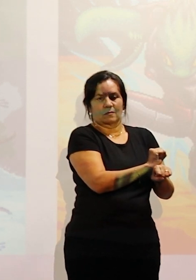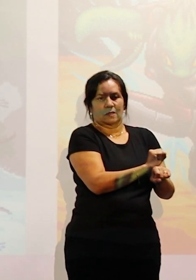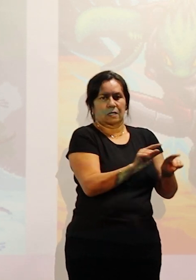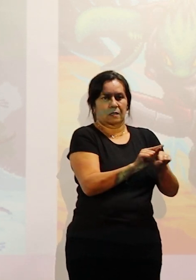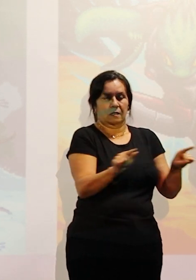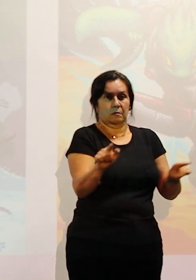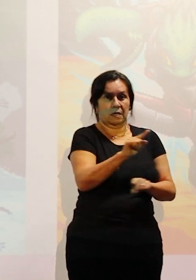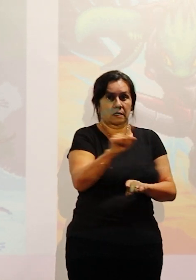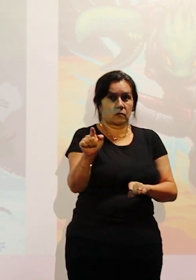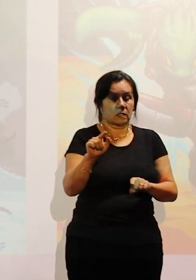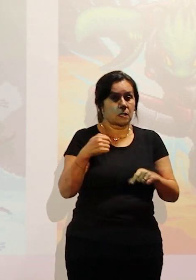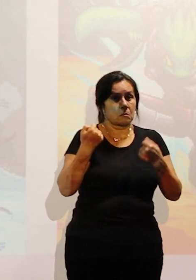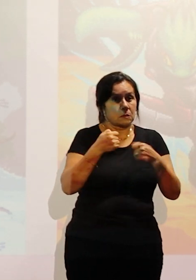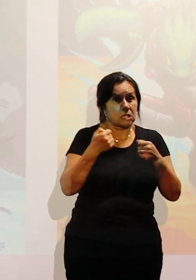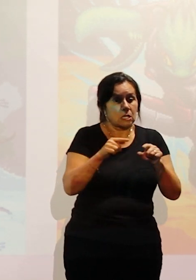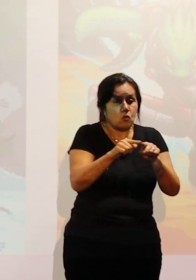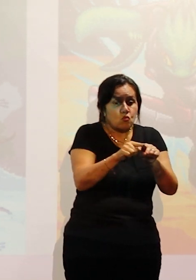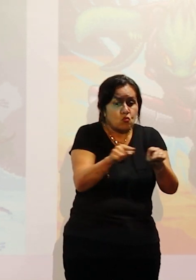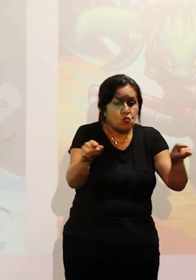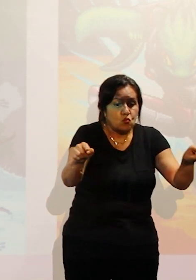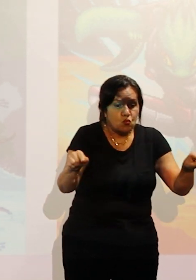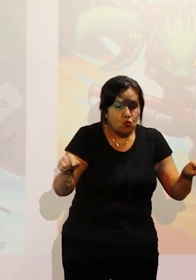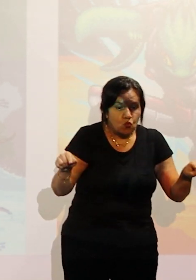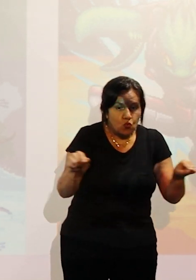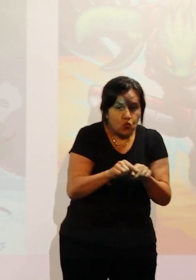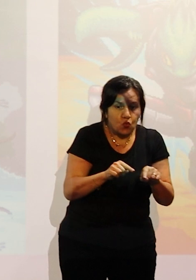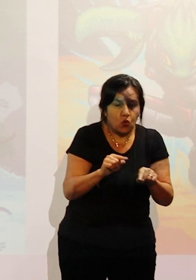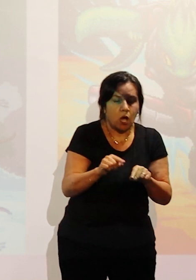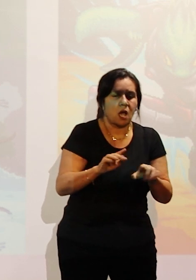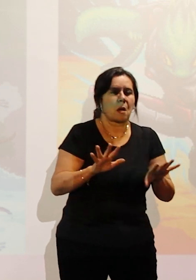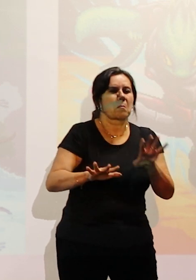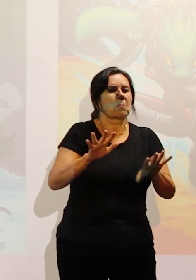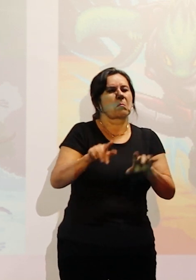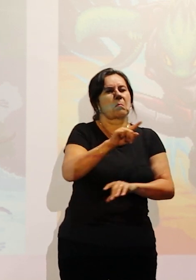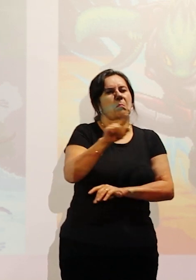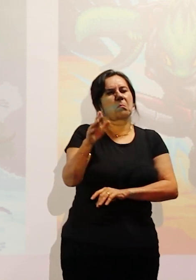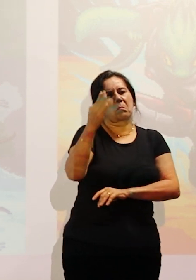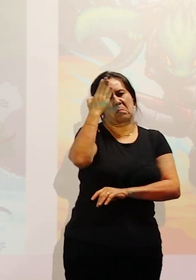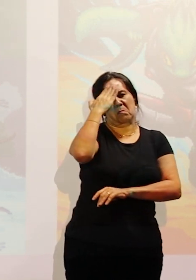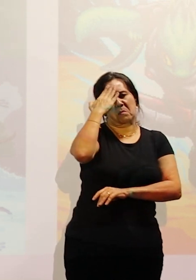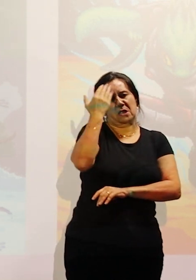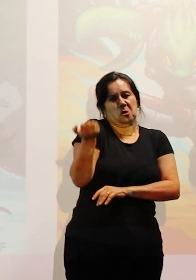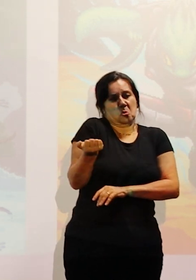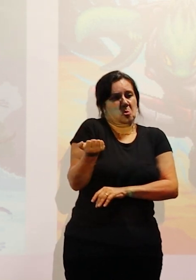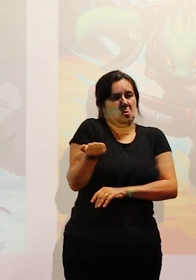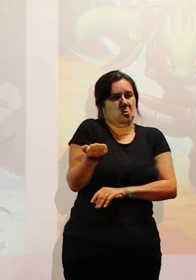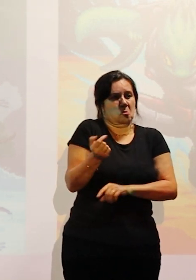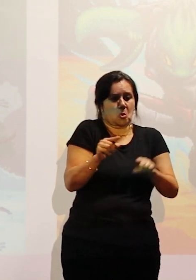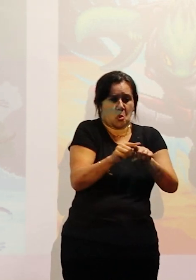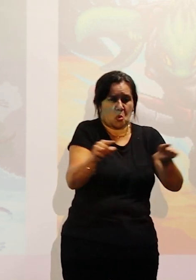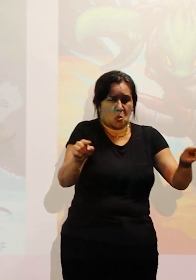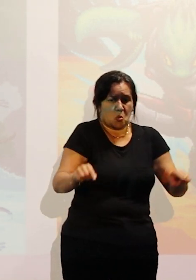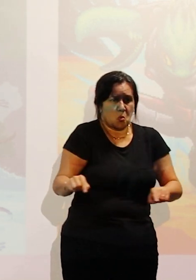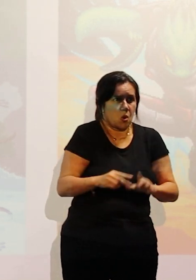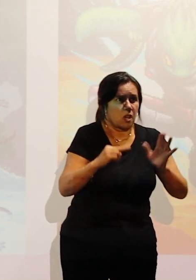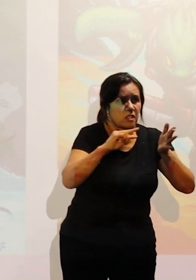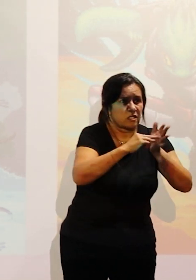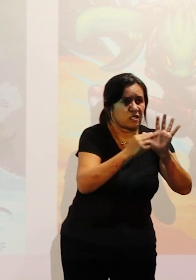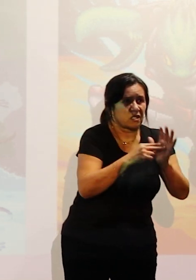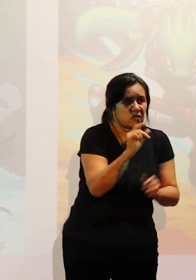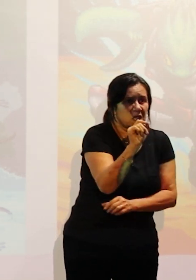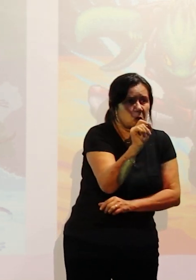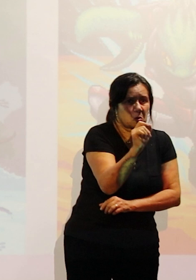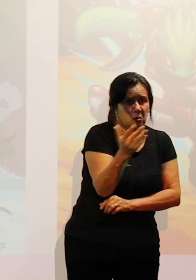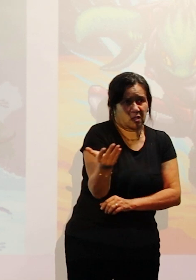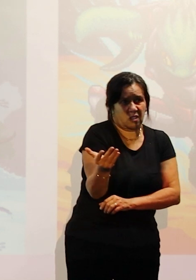gente pensa em uma forma quadrada, a gente pensa numa coisa mais arrastada. Porque o quadrado, né? O quadrado você não rola ele e ele também não é pontudo